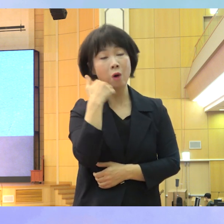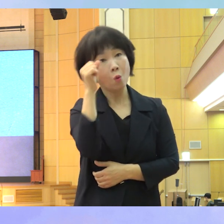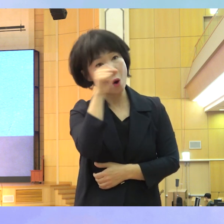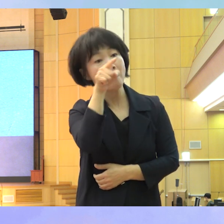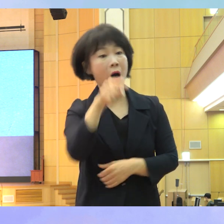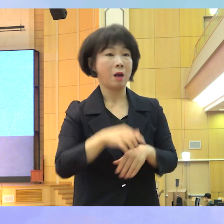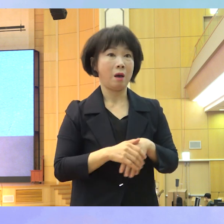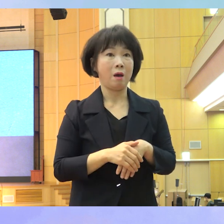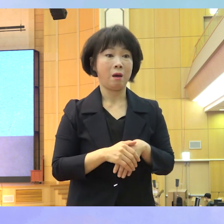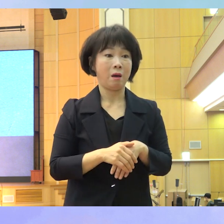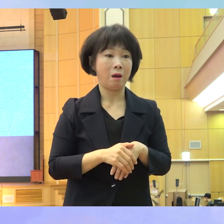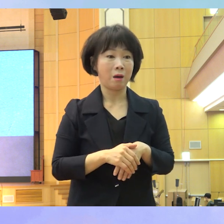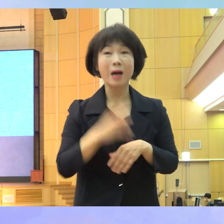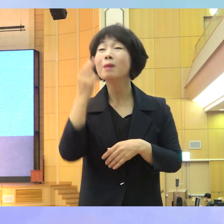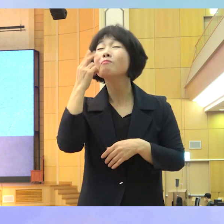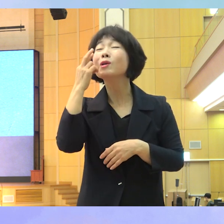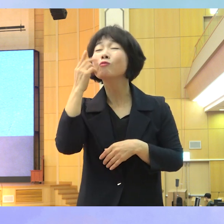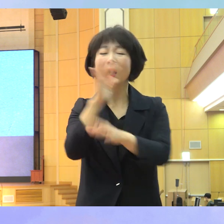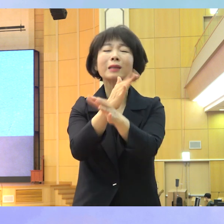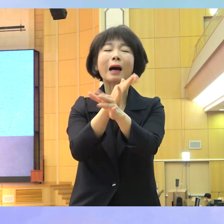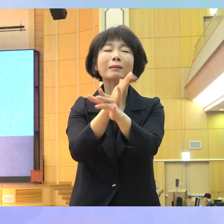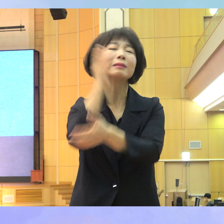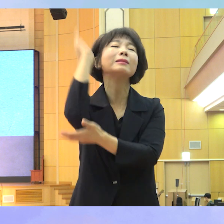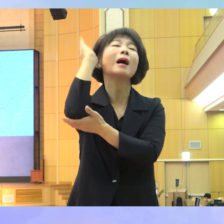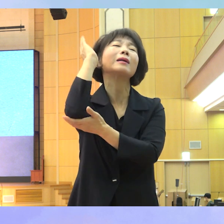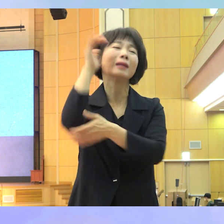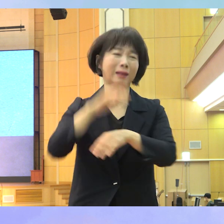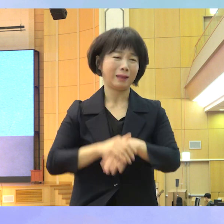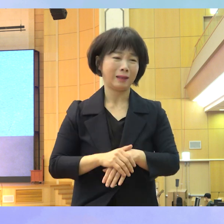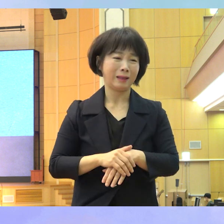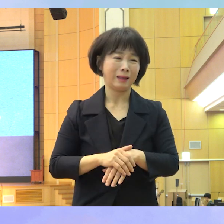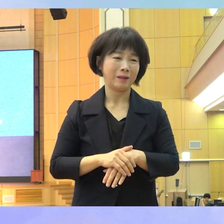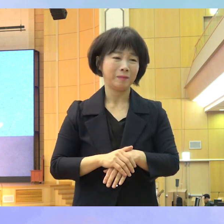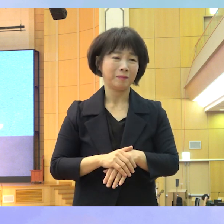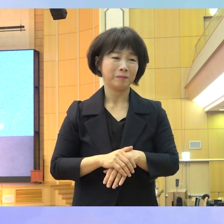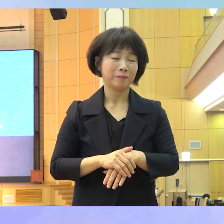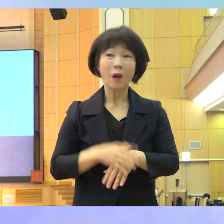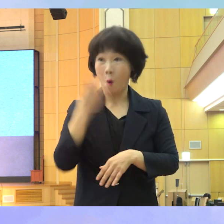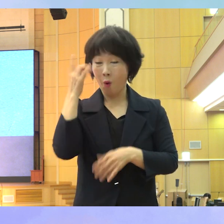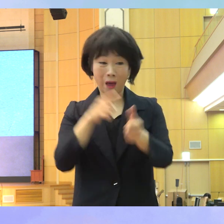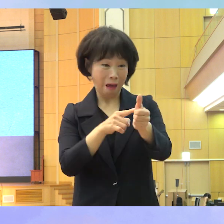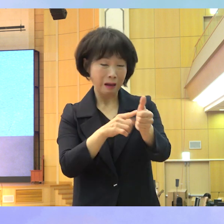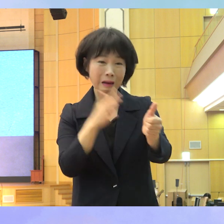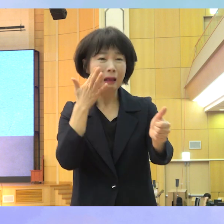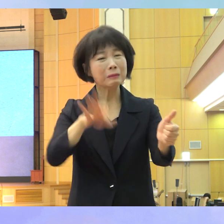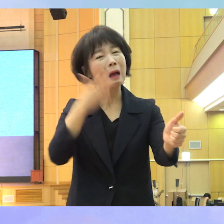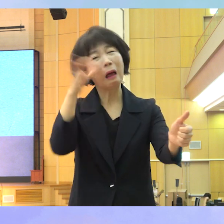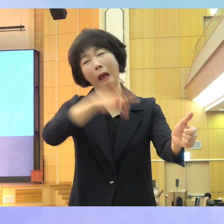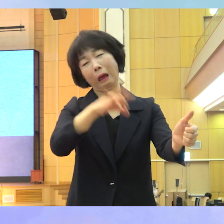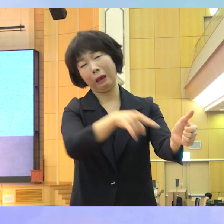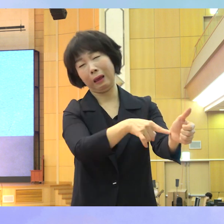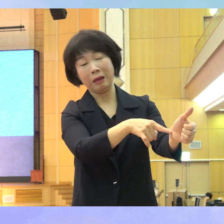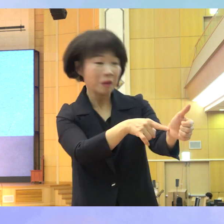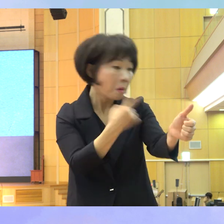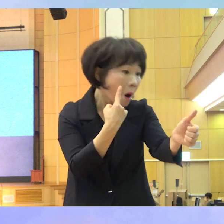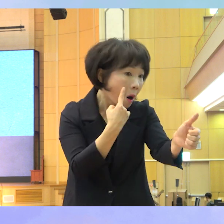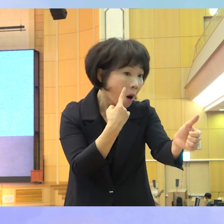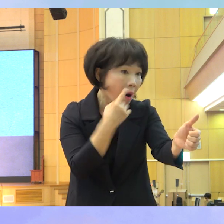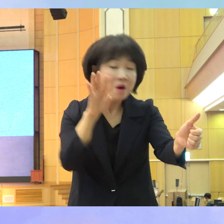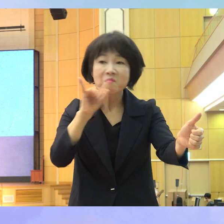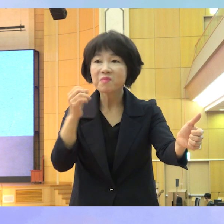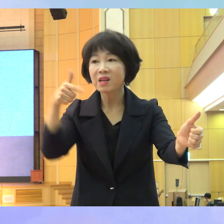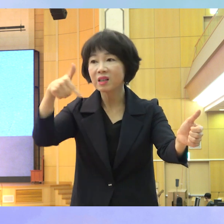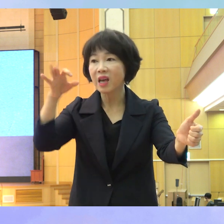이게 유머거든요. 미국에서 유머. 말 그대로 아무것도 아니었던 사람을 빌 게이츠의 사위로